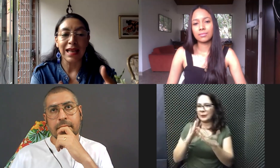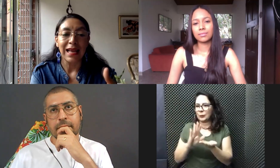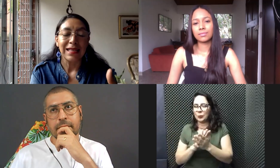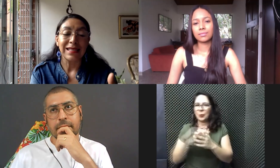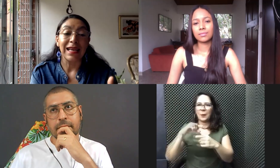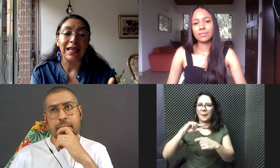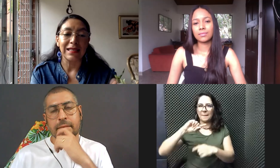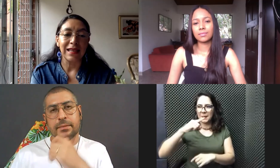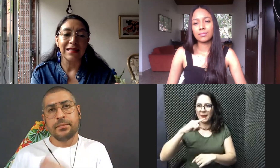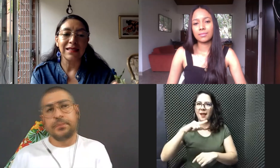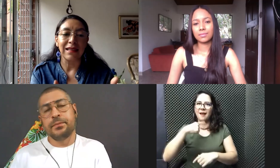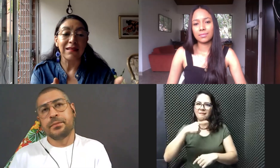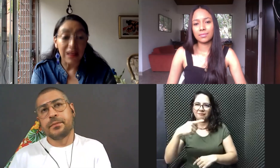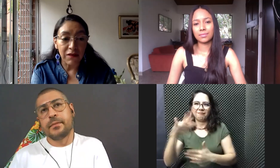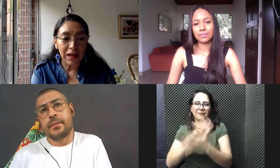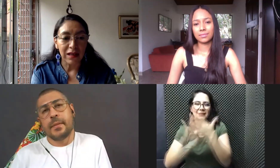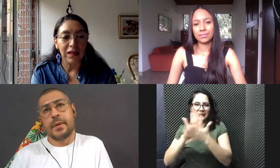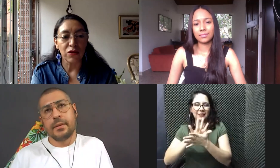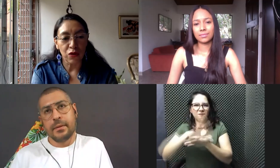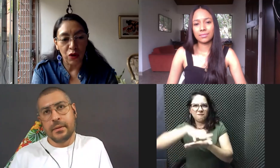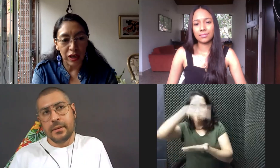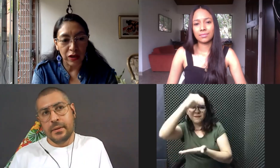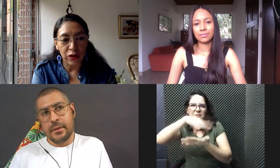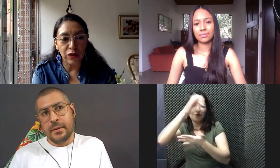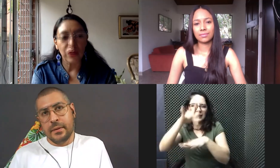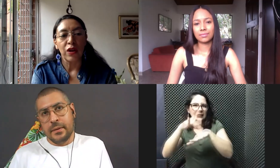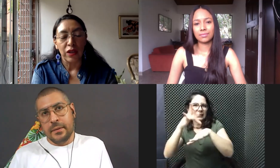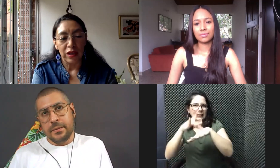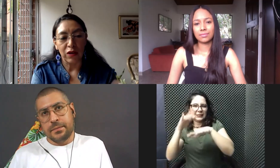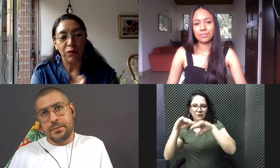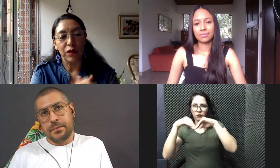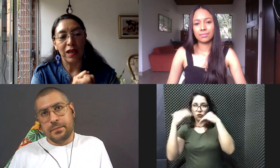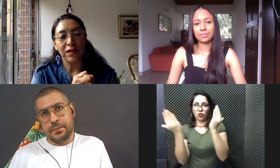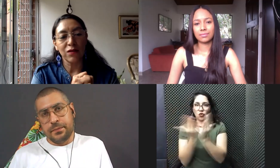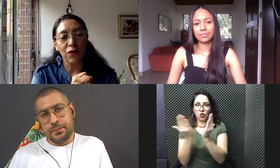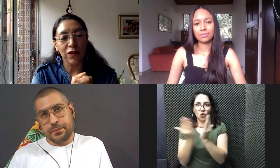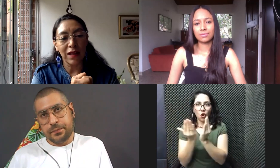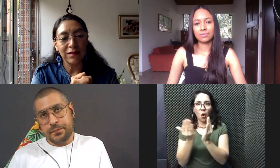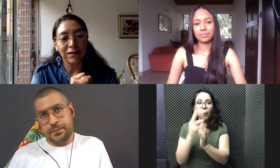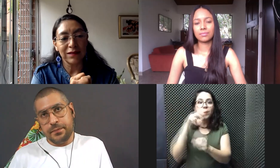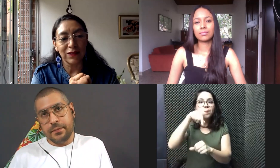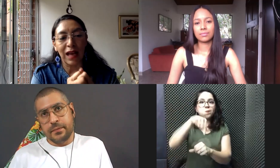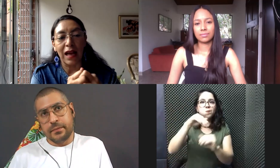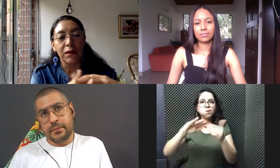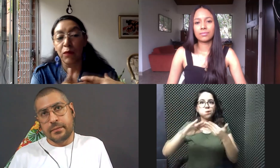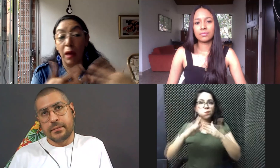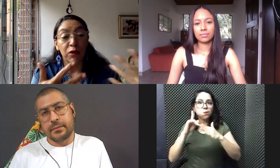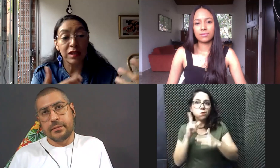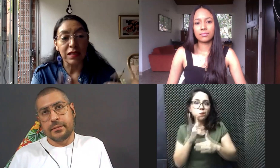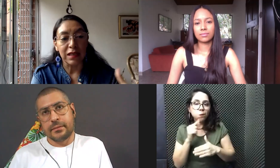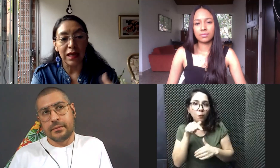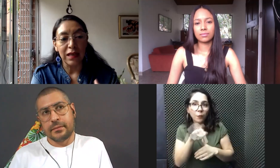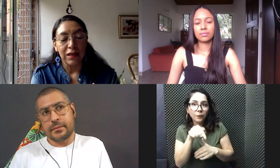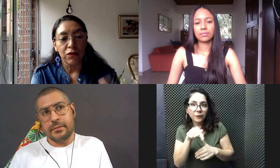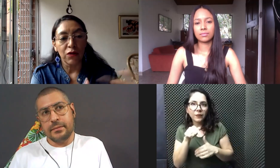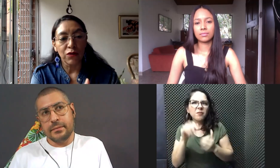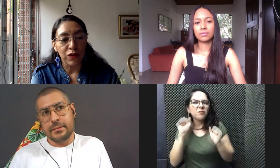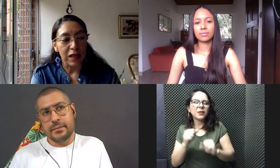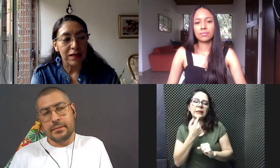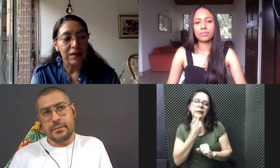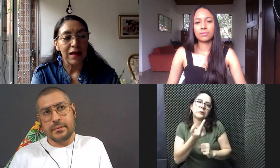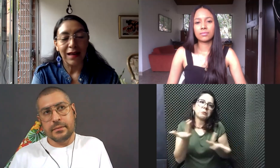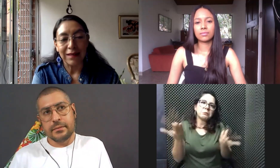señas, se incentiva en los colegios de comunidad sorda. O sea, podamos decir que